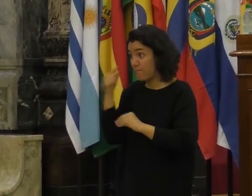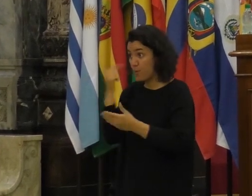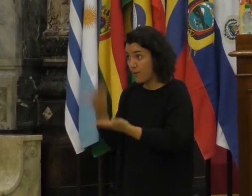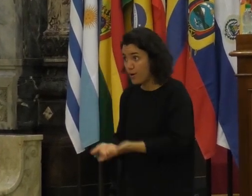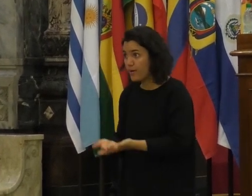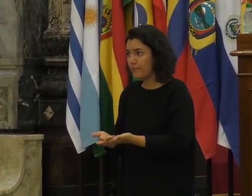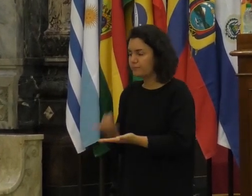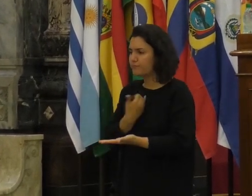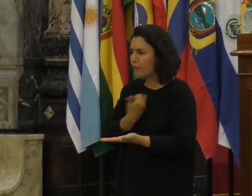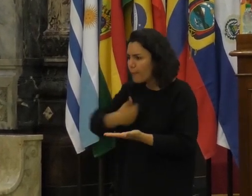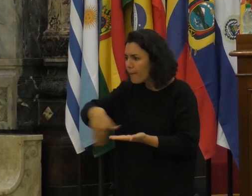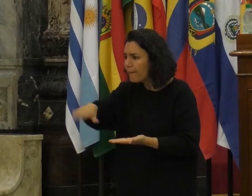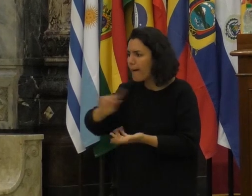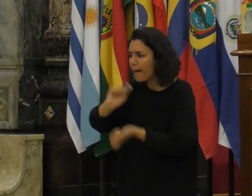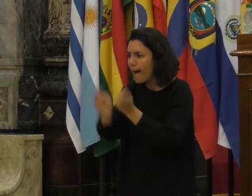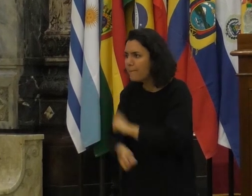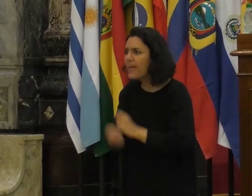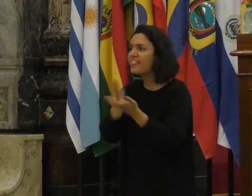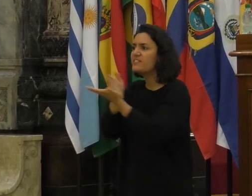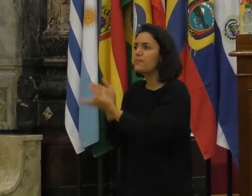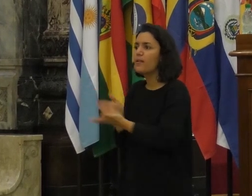¿cómo afecta el futuro de las disciplinas?